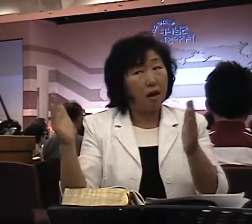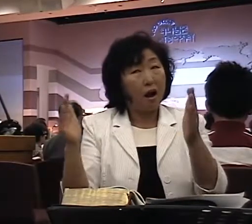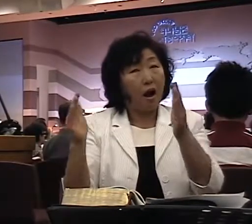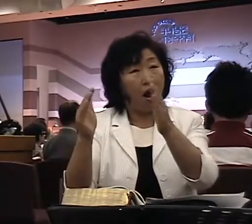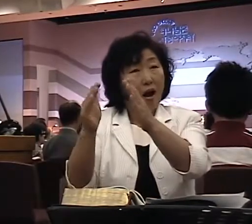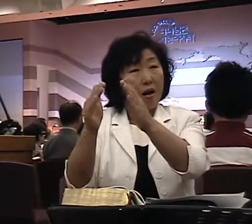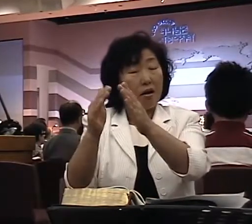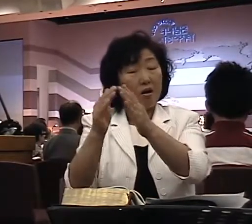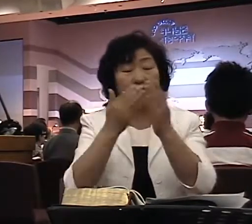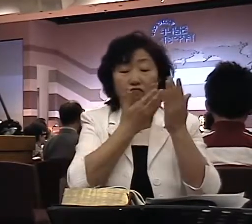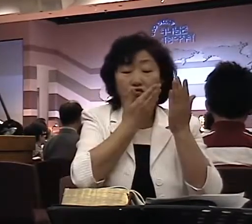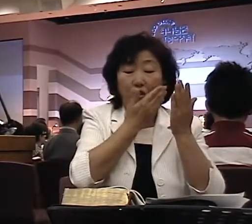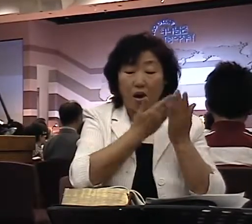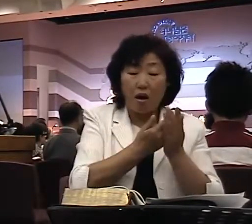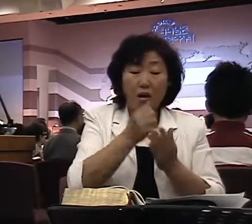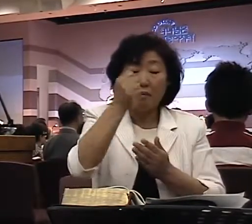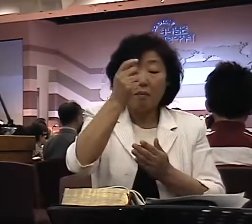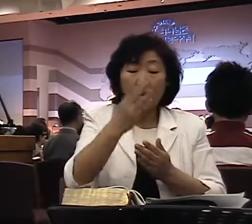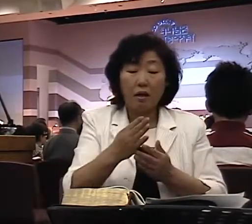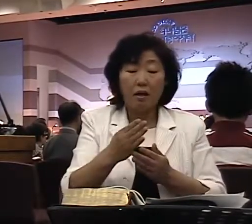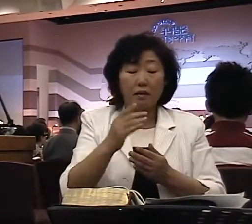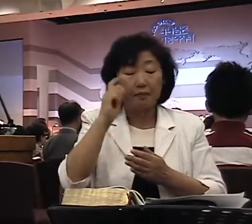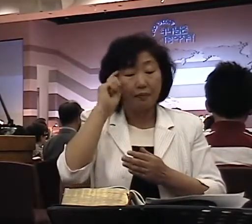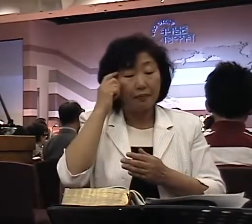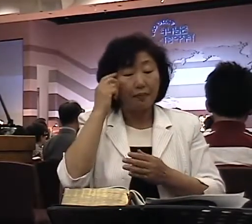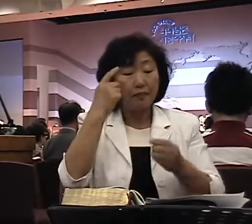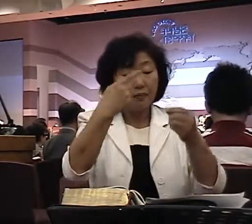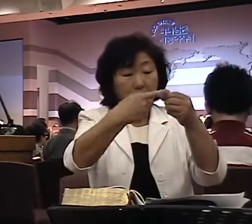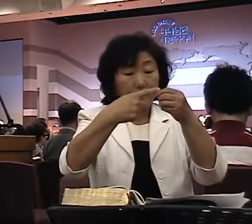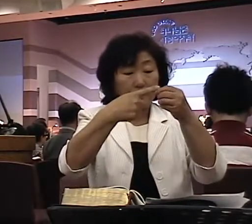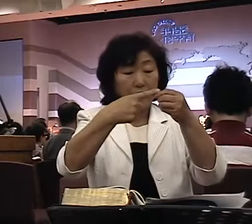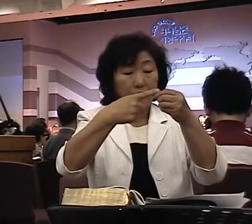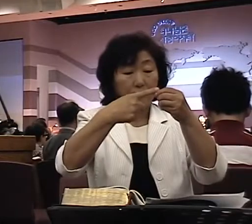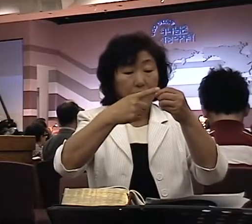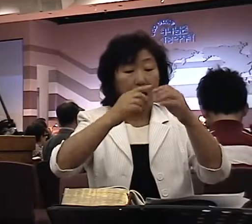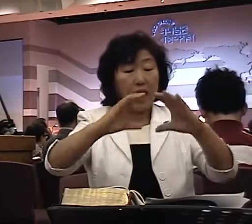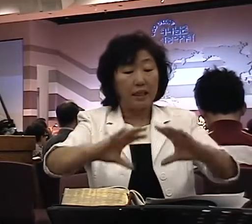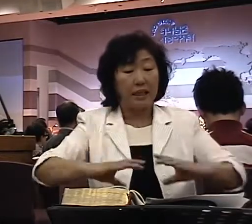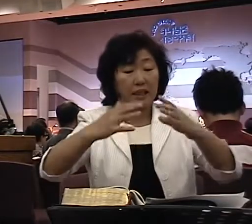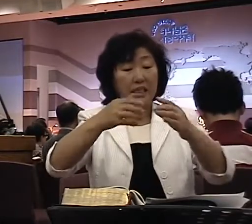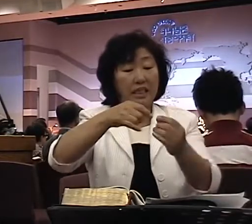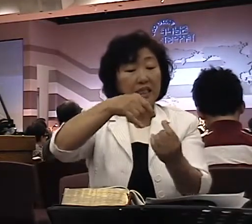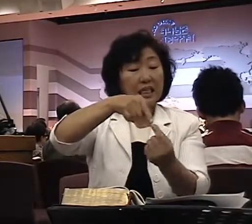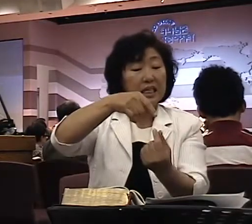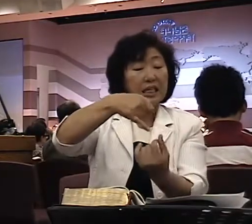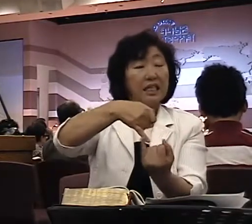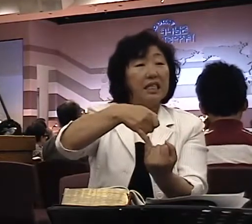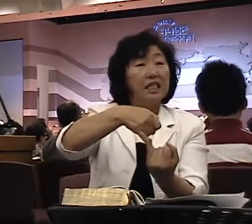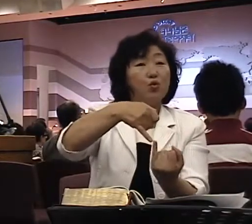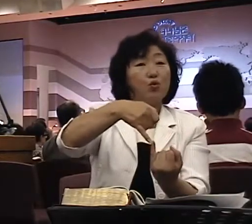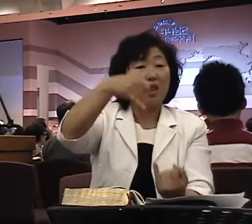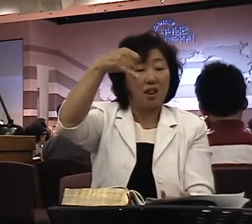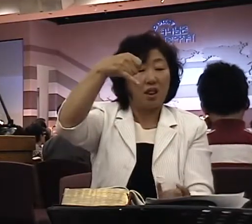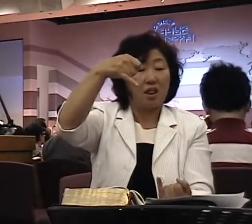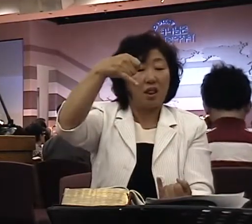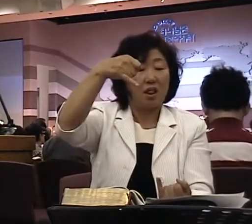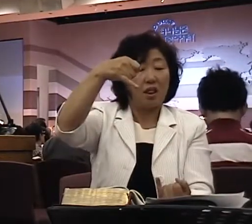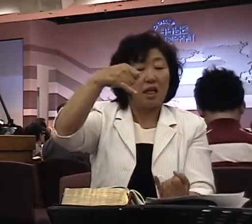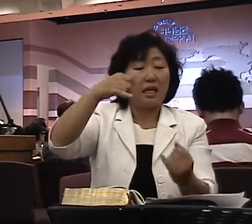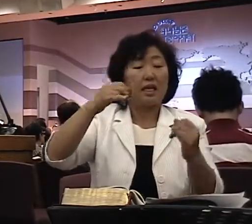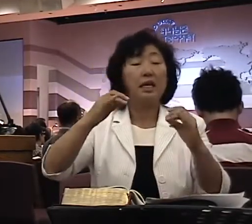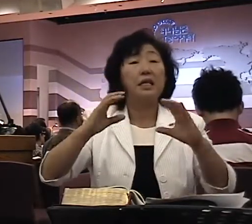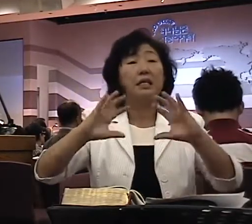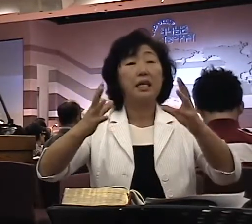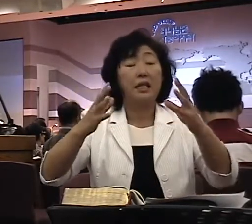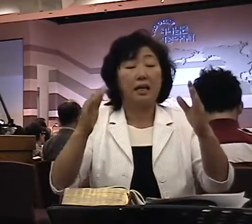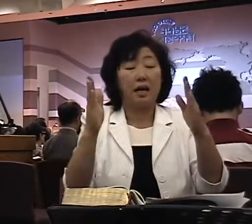몇 가지 원리를 우리 같이 상고하도록 하겠습니다. 첫째로, 그는 세상의 기준과 타협하지 않았습니다.